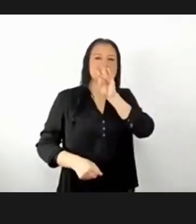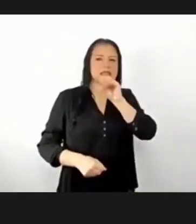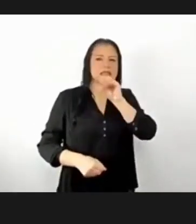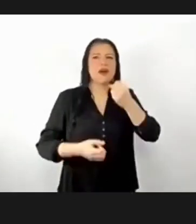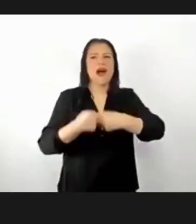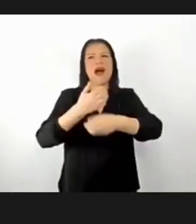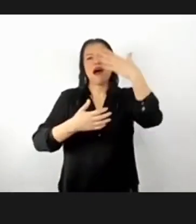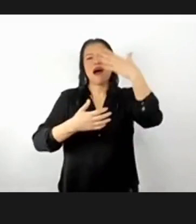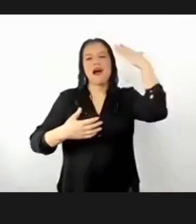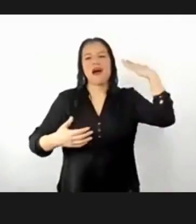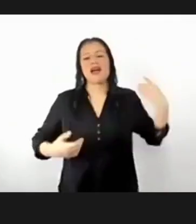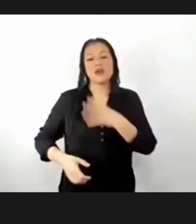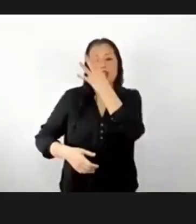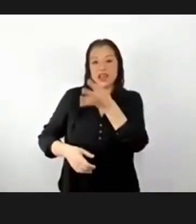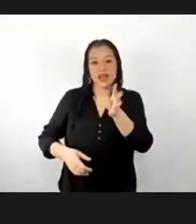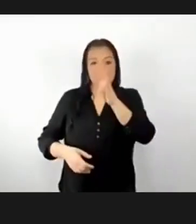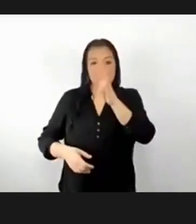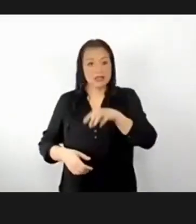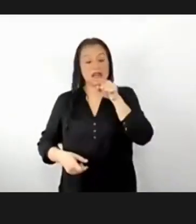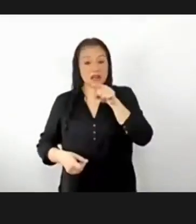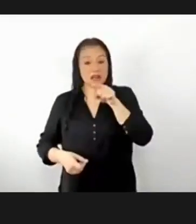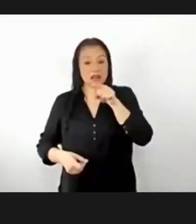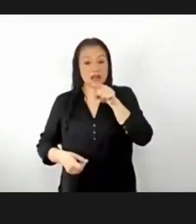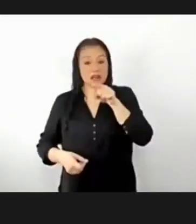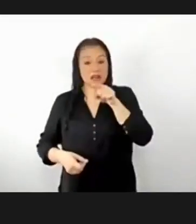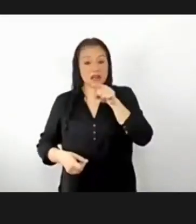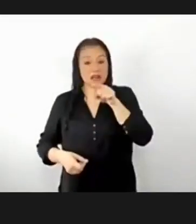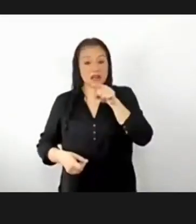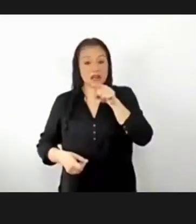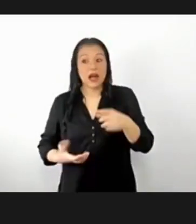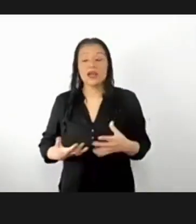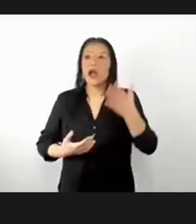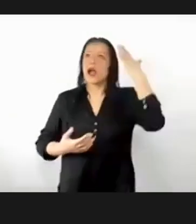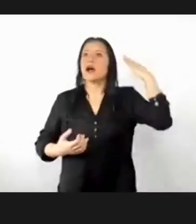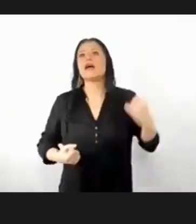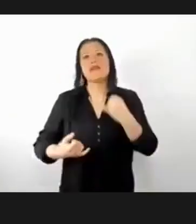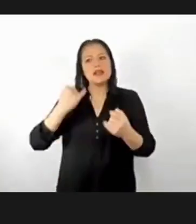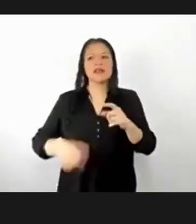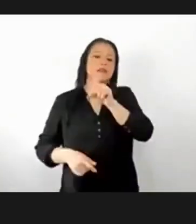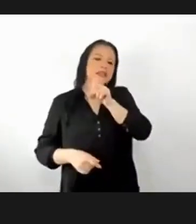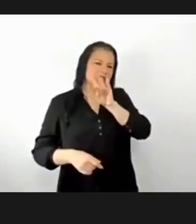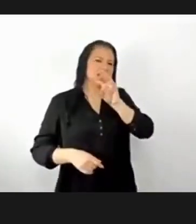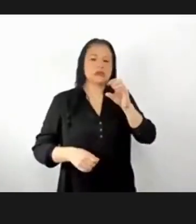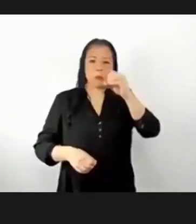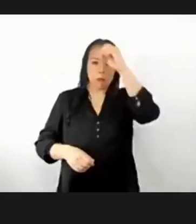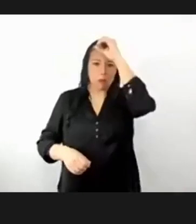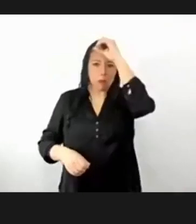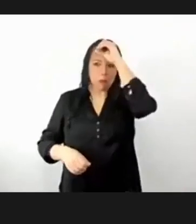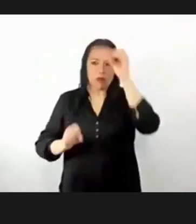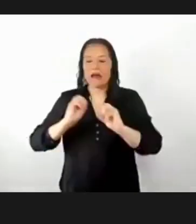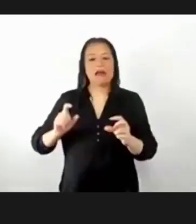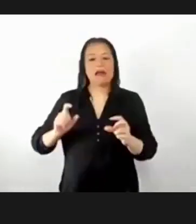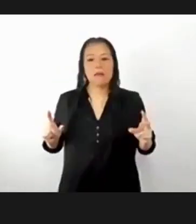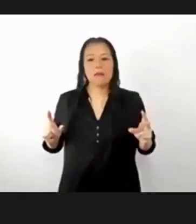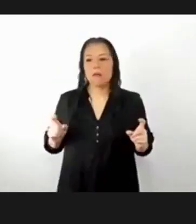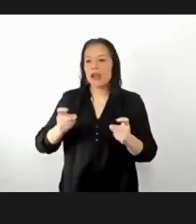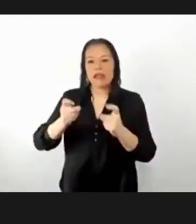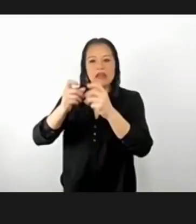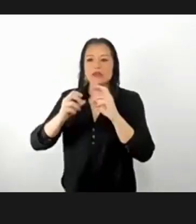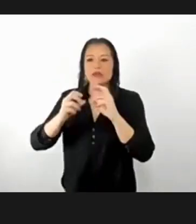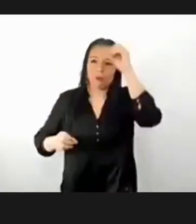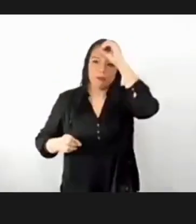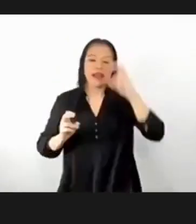1700, imagínense qué época, en Inglaterra, y en esa época, obviamente, a fines de los 1700, no se sabía nada de virus, no